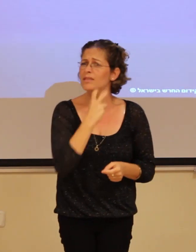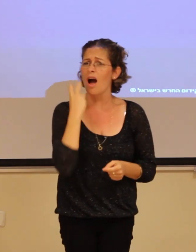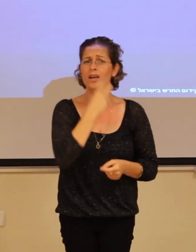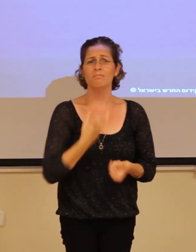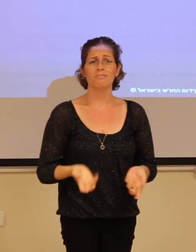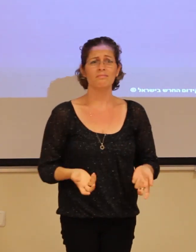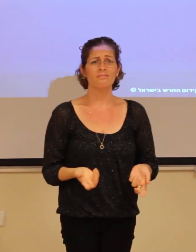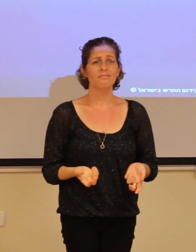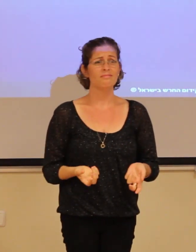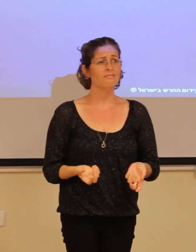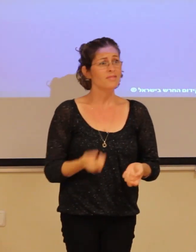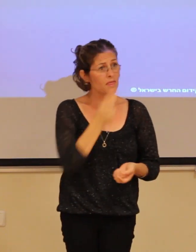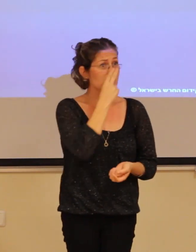לקרוא שפתיים.